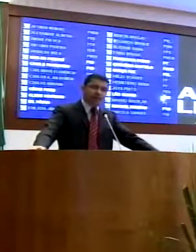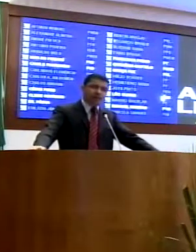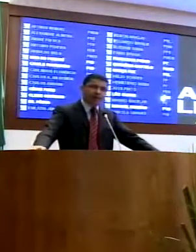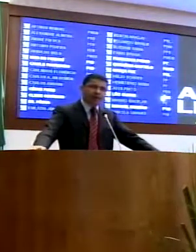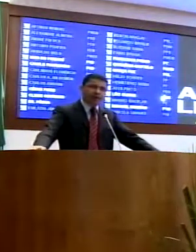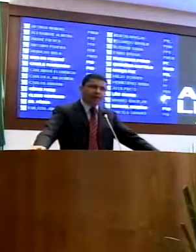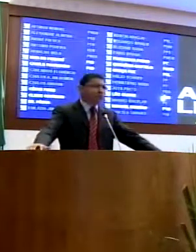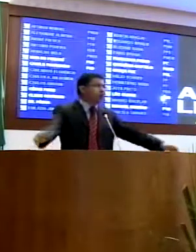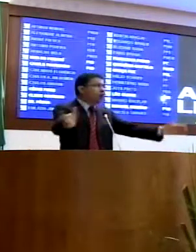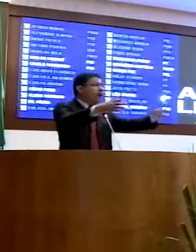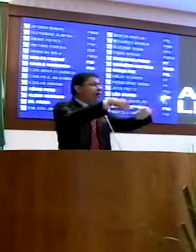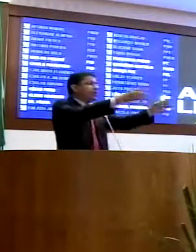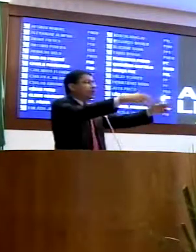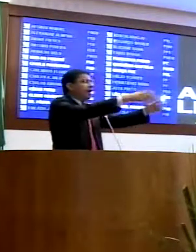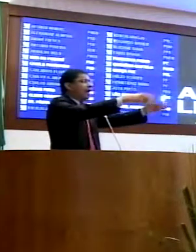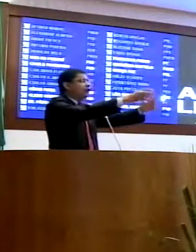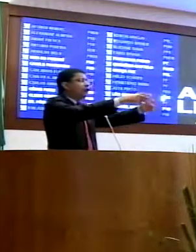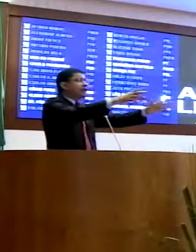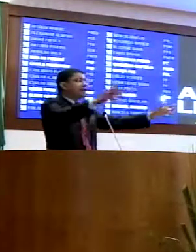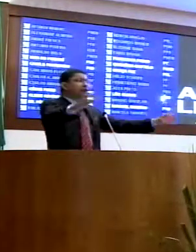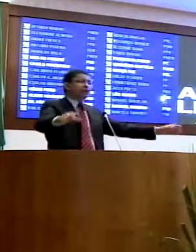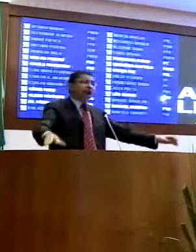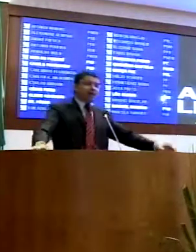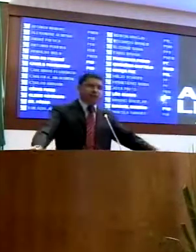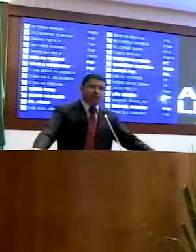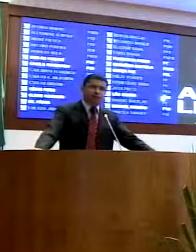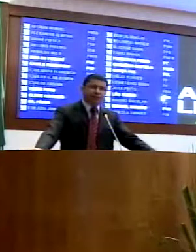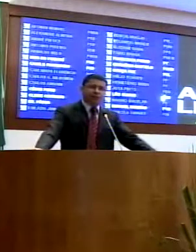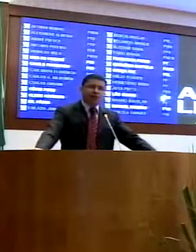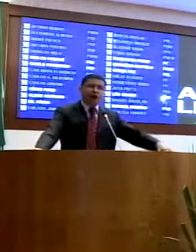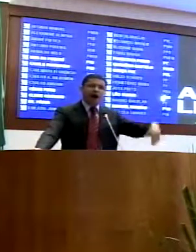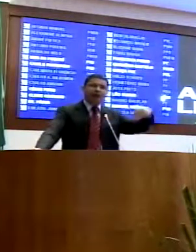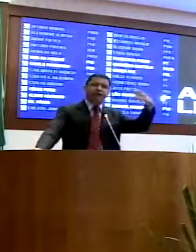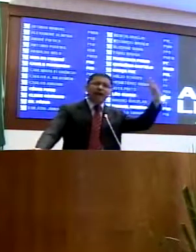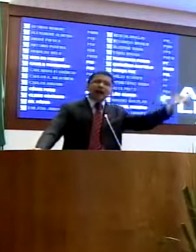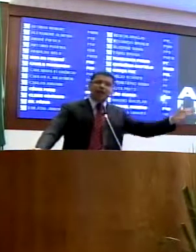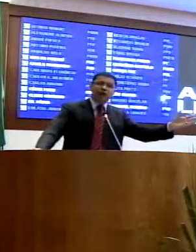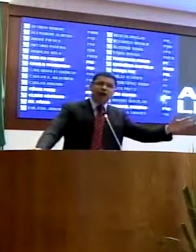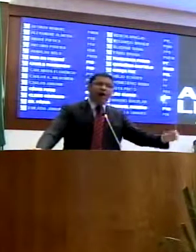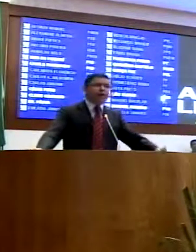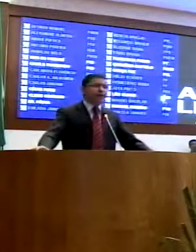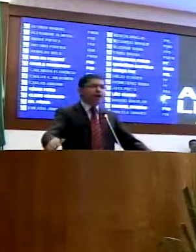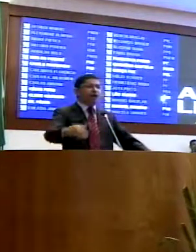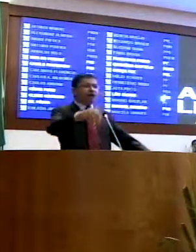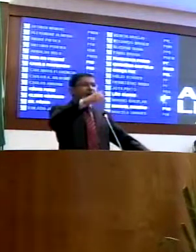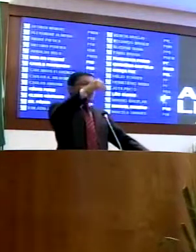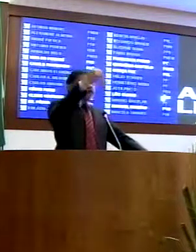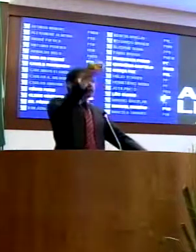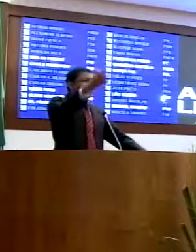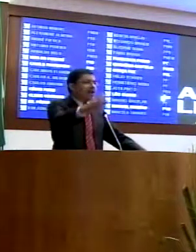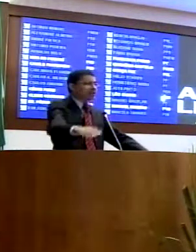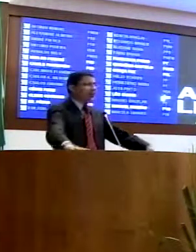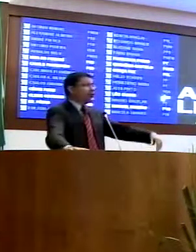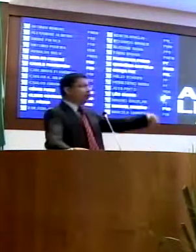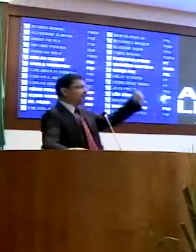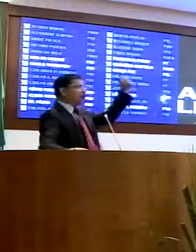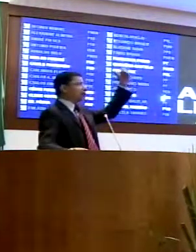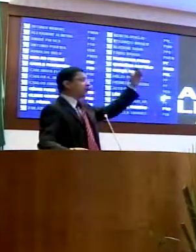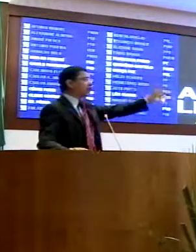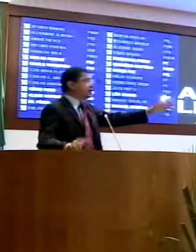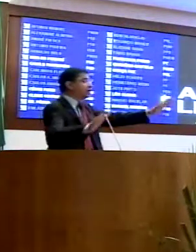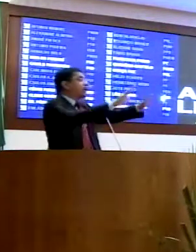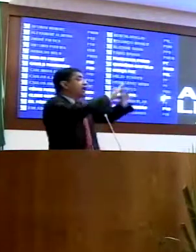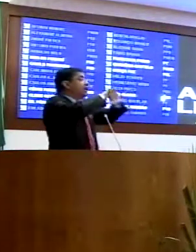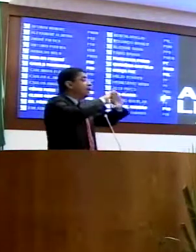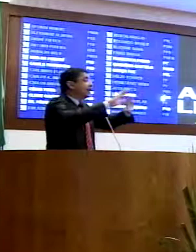rebelião. E os números eram desencontrados. Uma hora falava de 9, outra hora de 13, outra hora